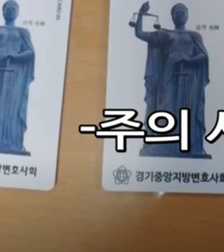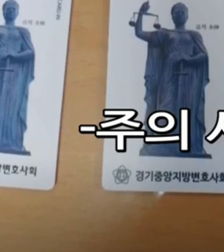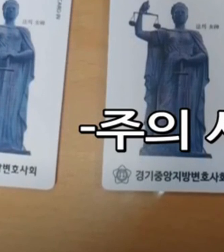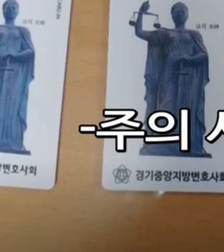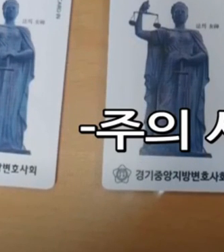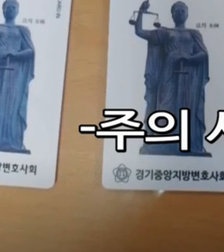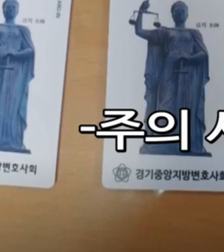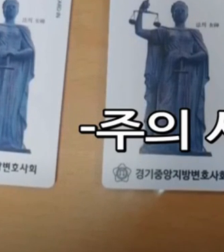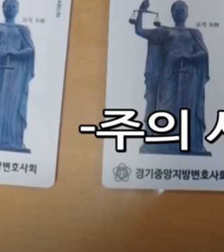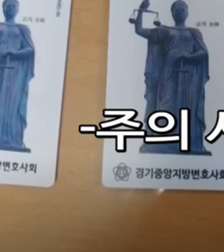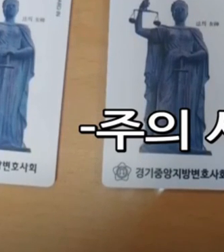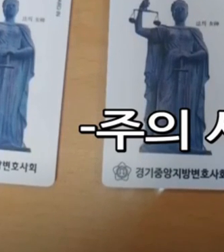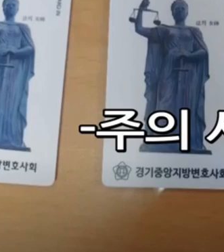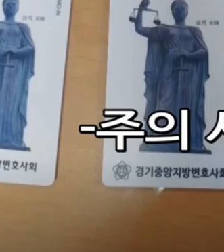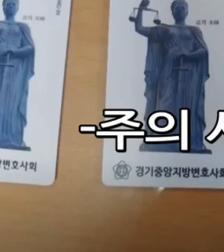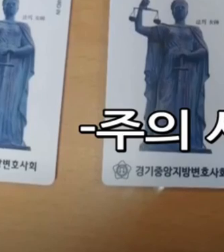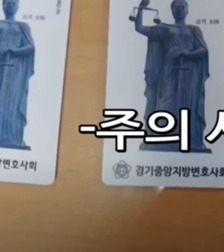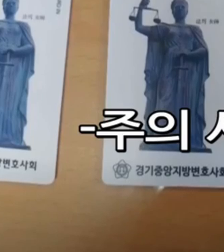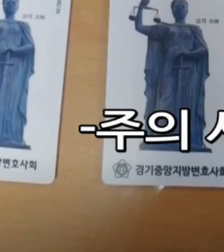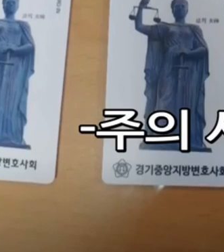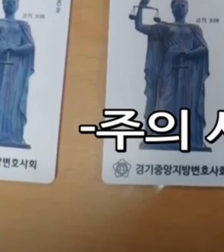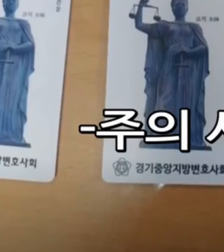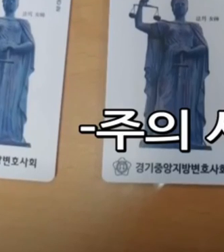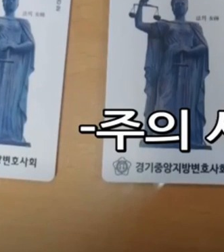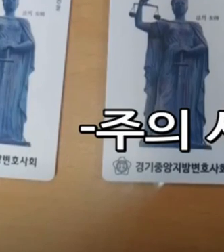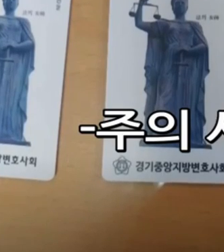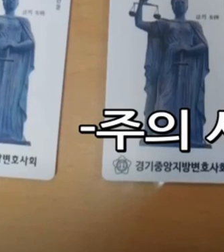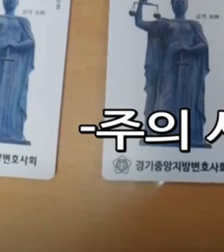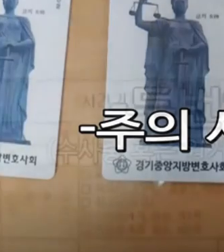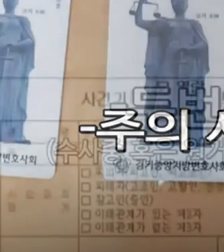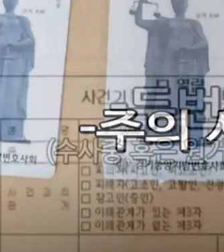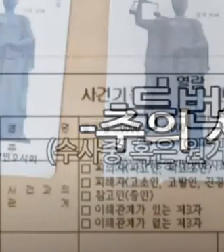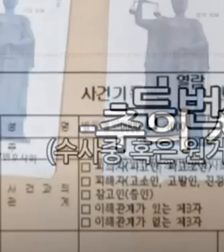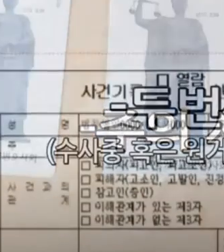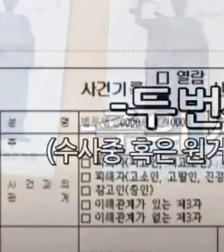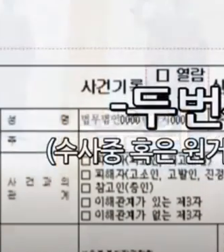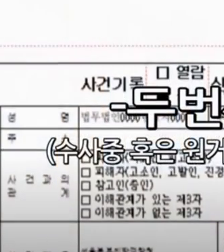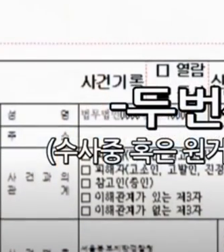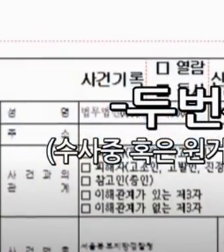카드가 어떤 지역인지를 잘 확인 후 사용하시길 바랍니다.